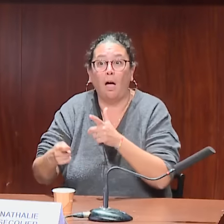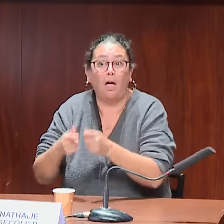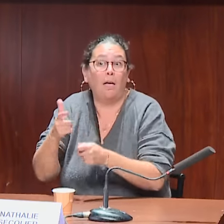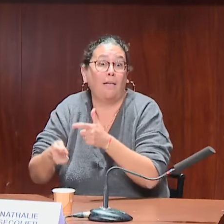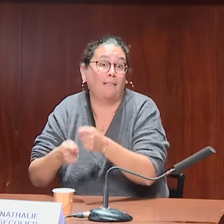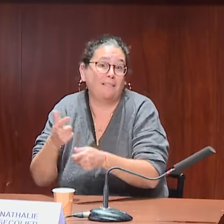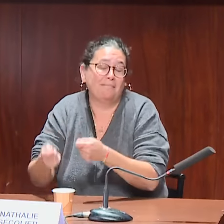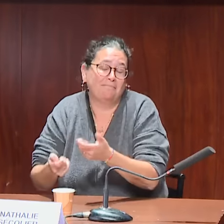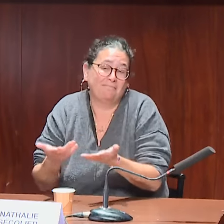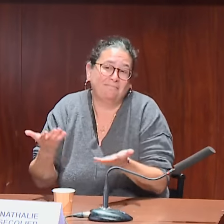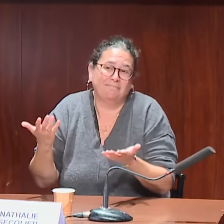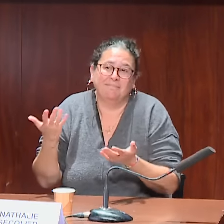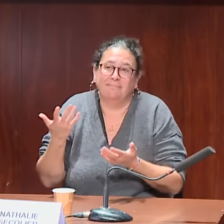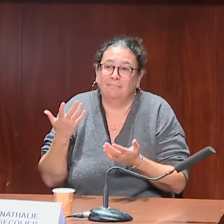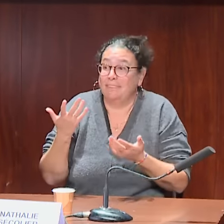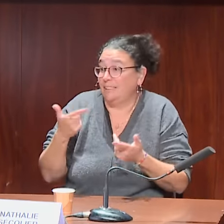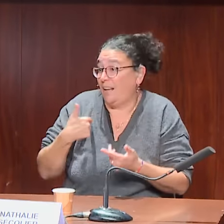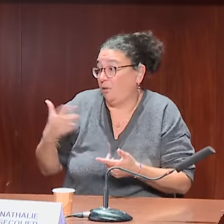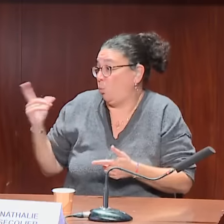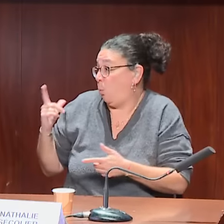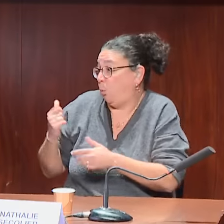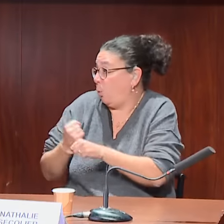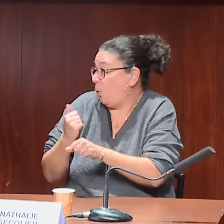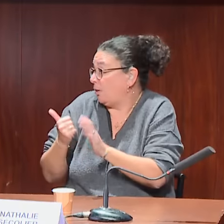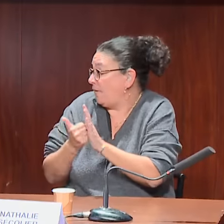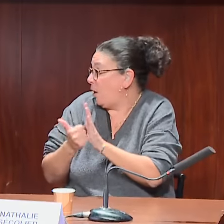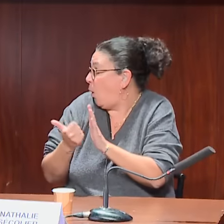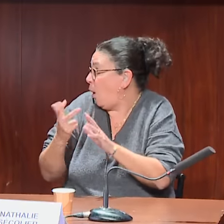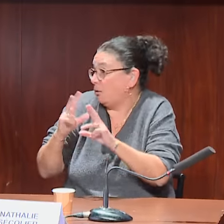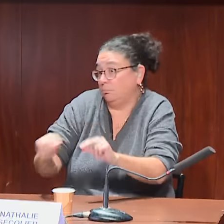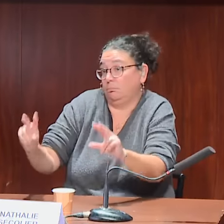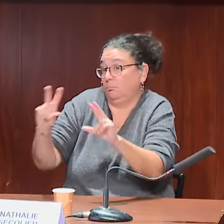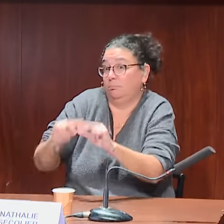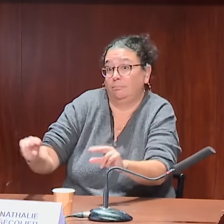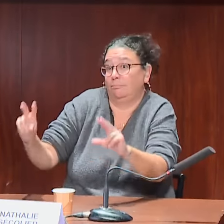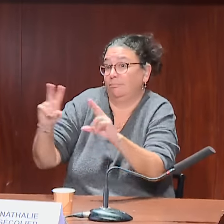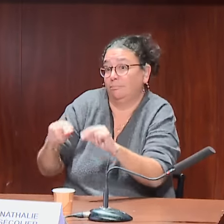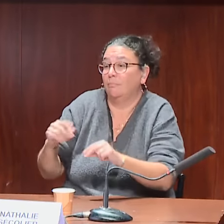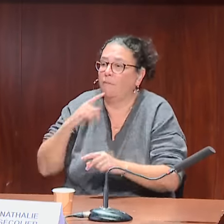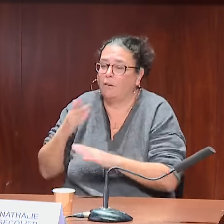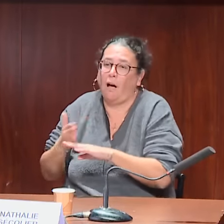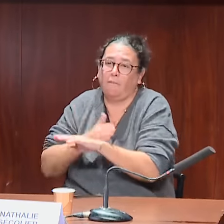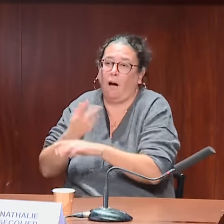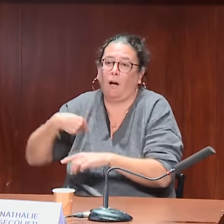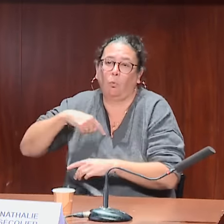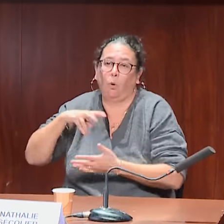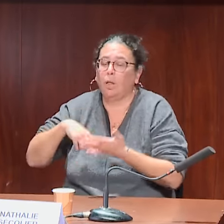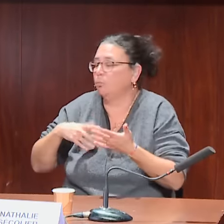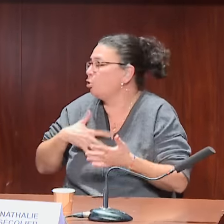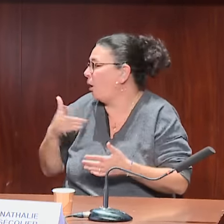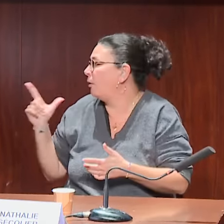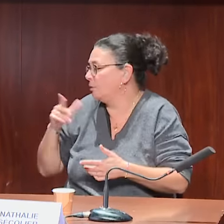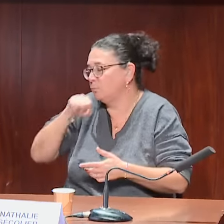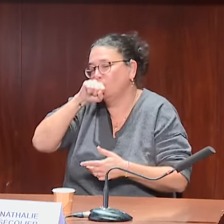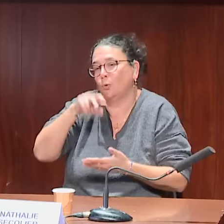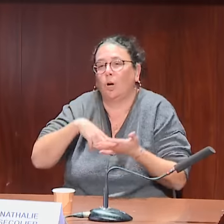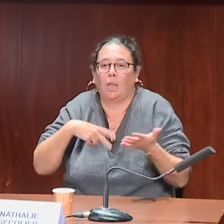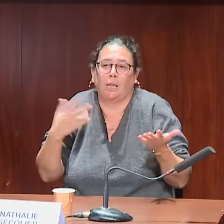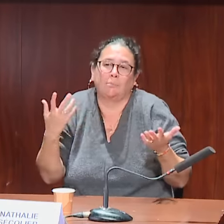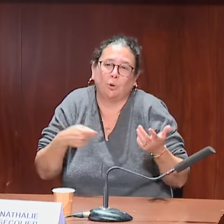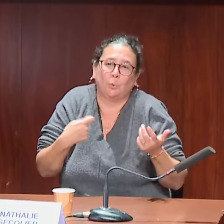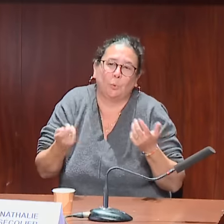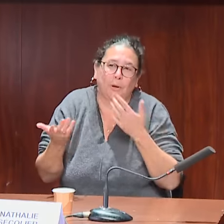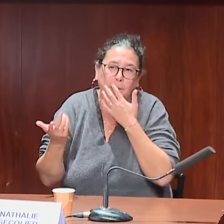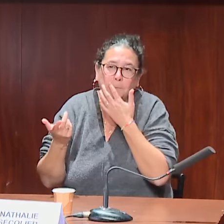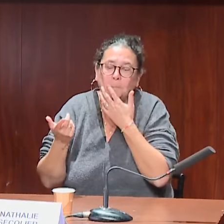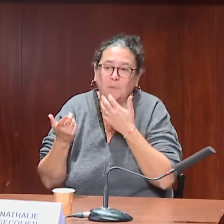la littérature française, eh bien, on peut commencer à y entrer via la BD. Et c'est notre rôle à nous d'expliquer. Alors, bien sûr,